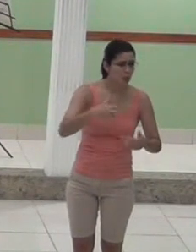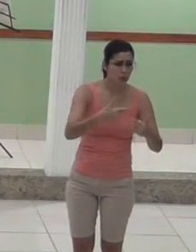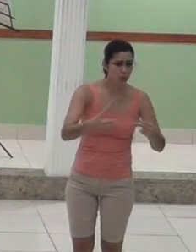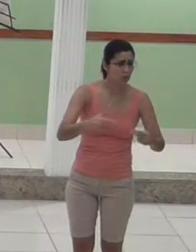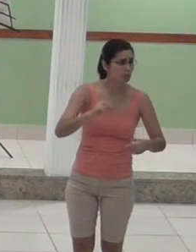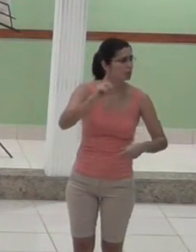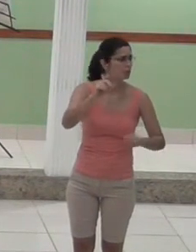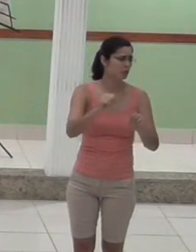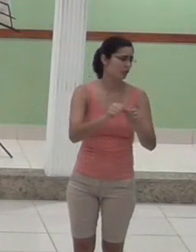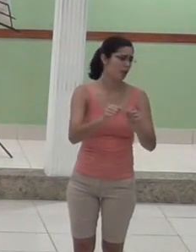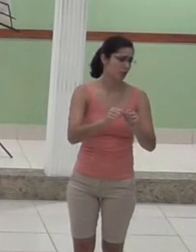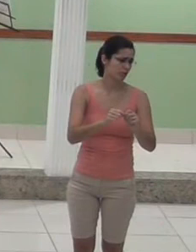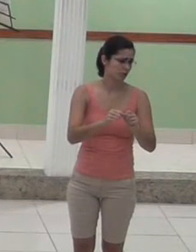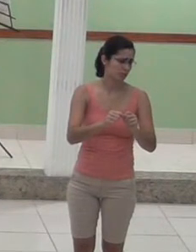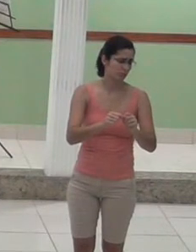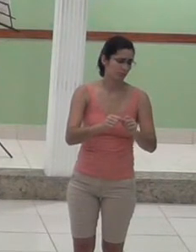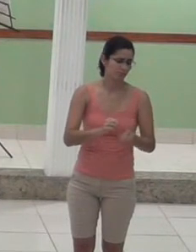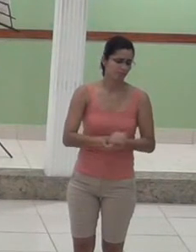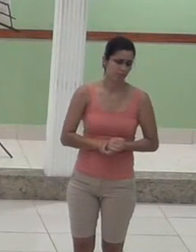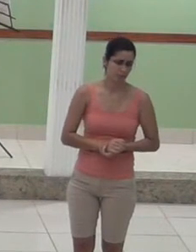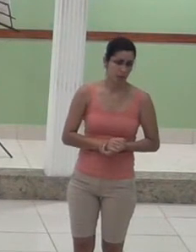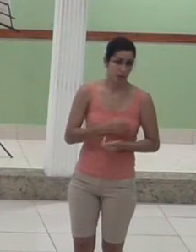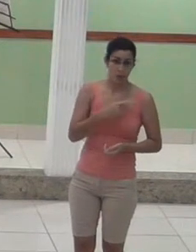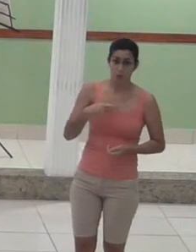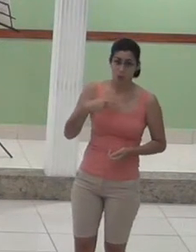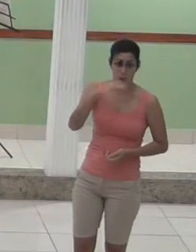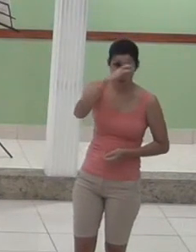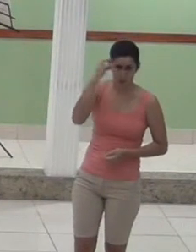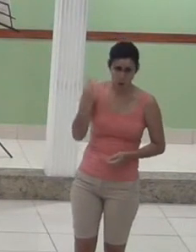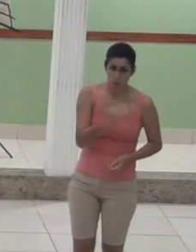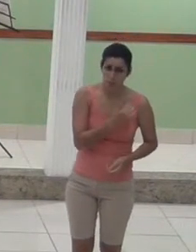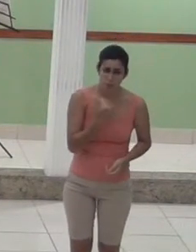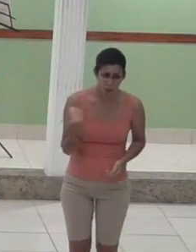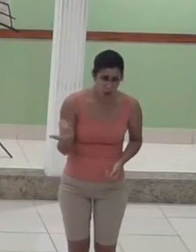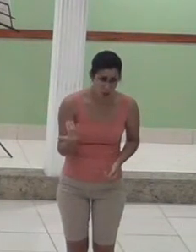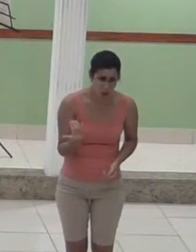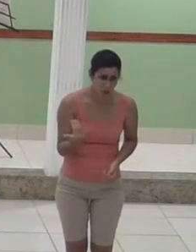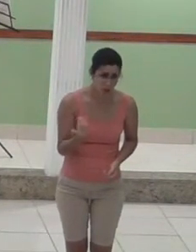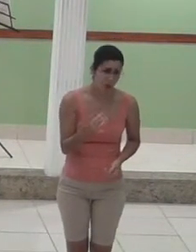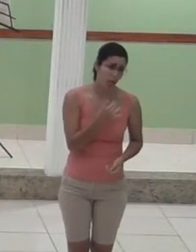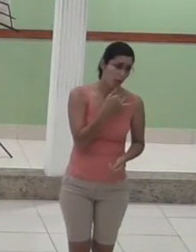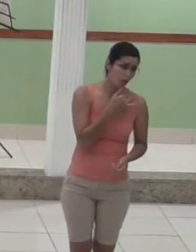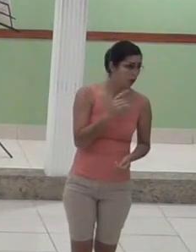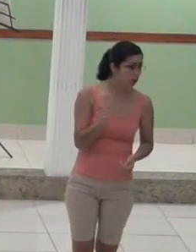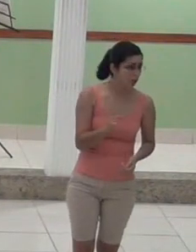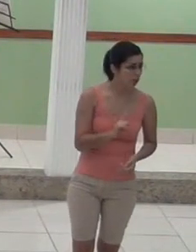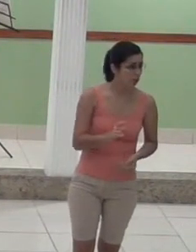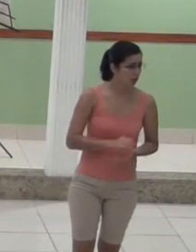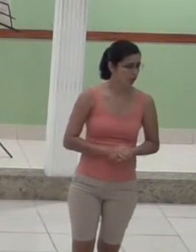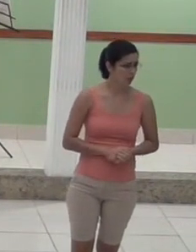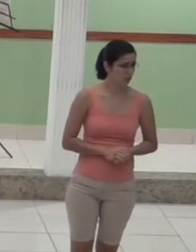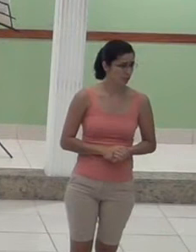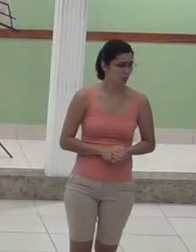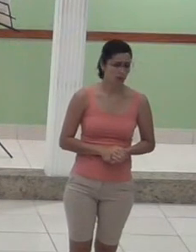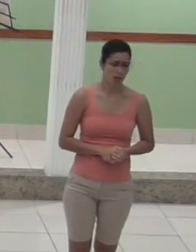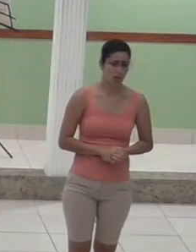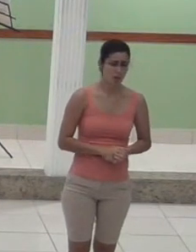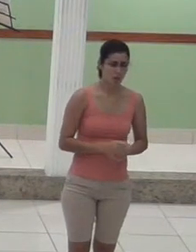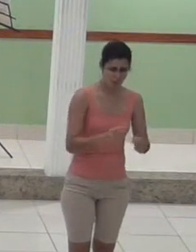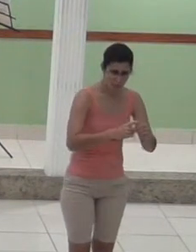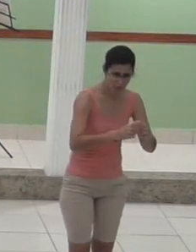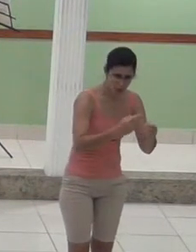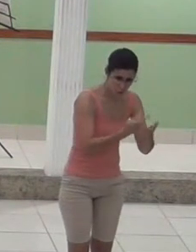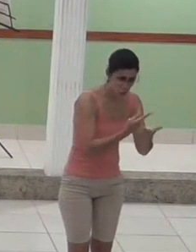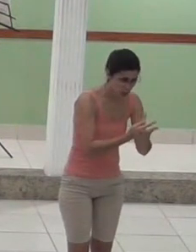A morte do pastor Eduardo não foi em vão, não foi erro médico, não foi